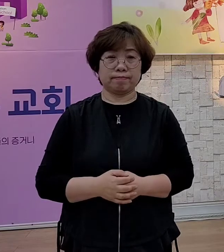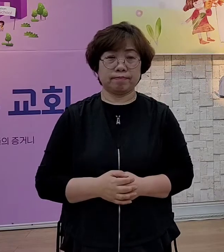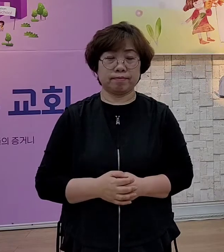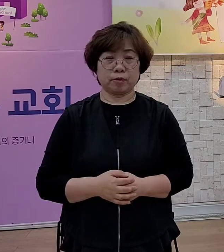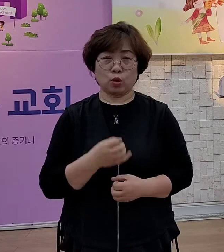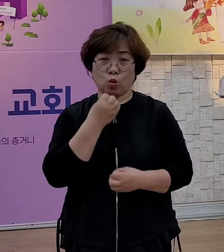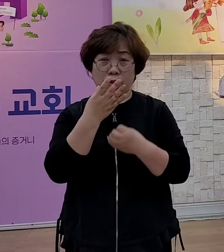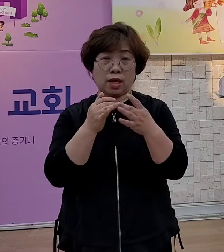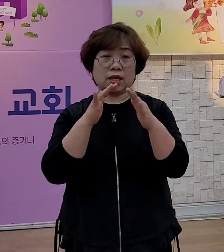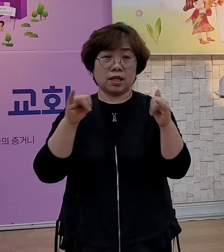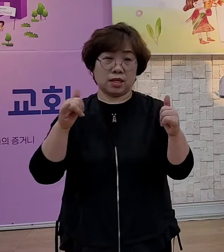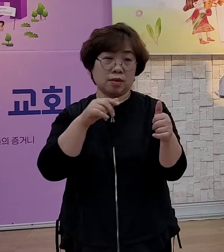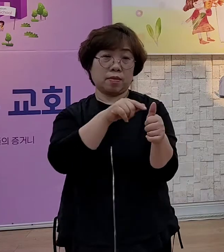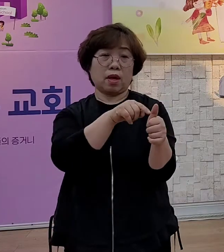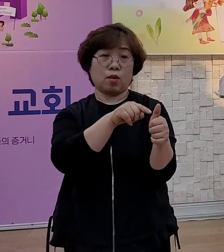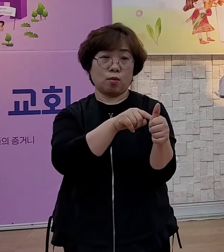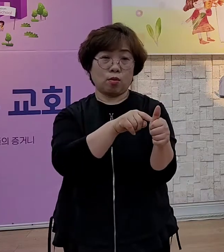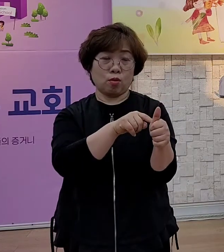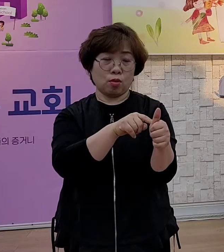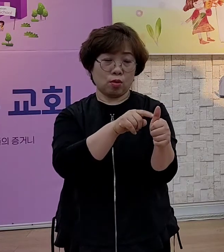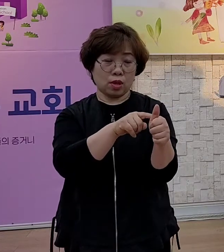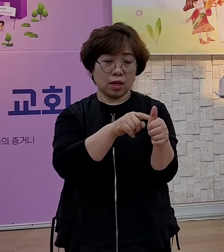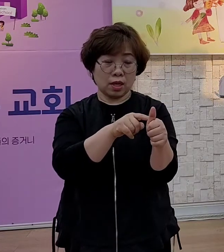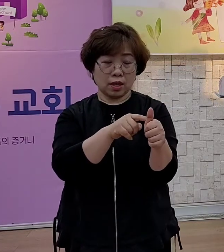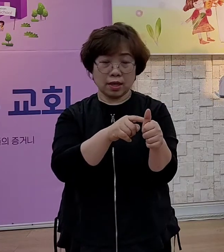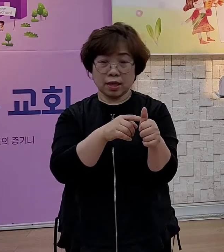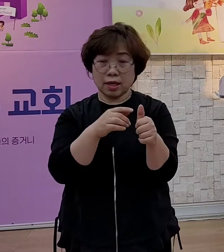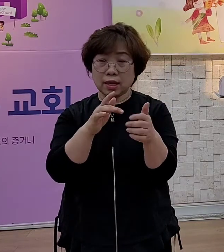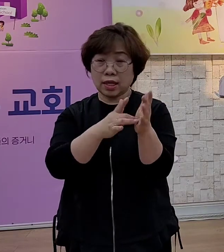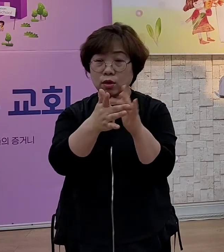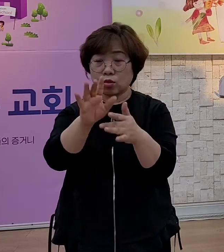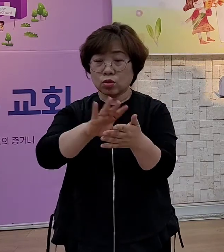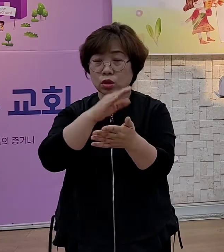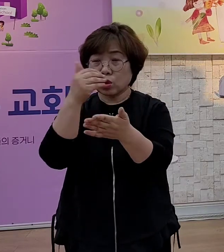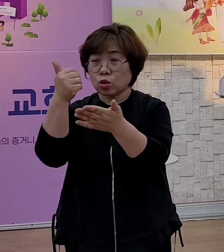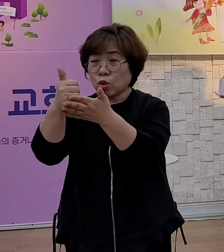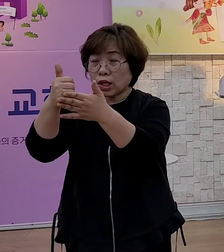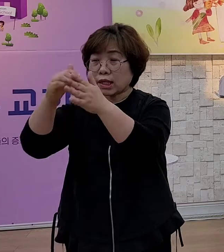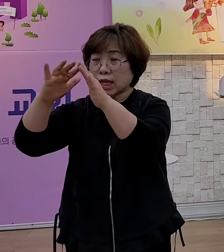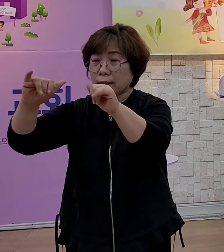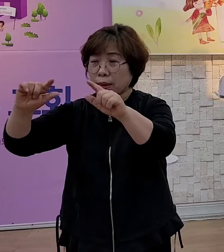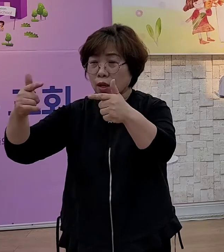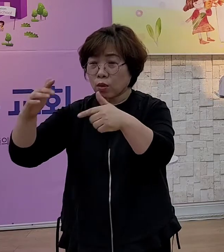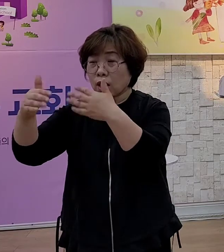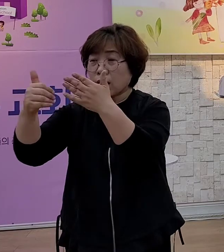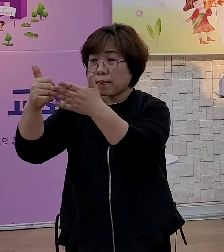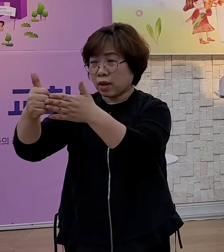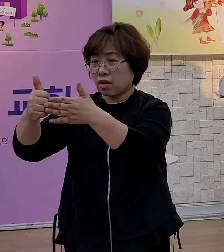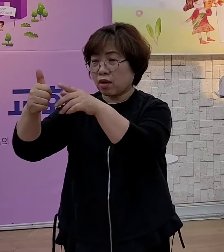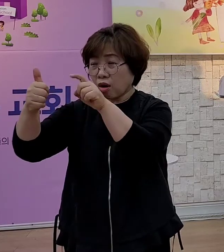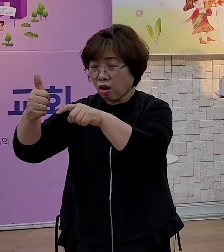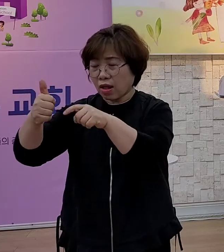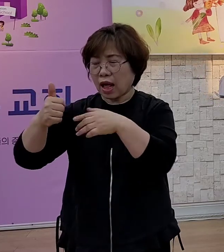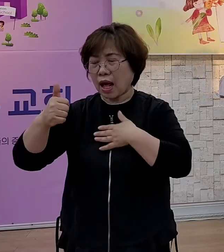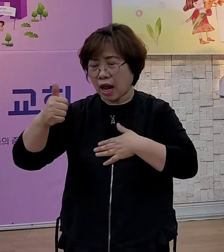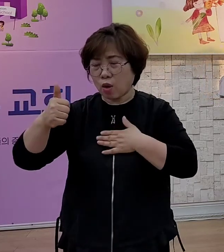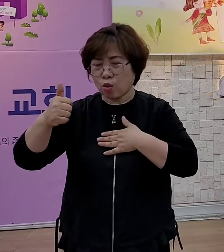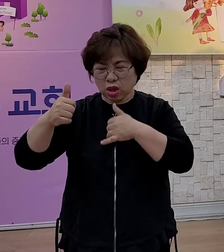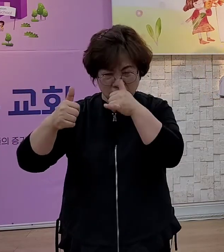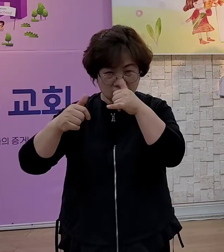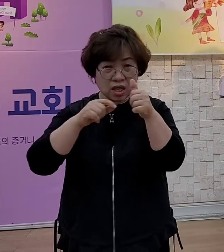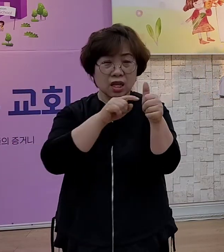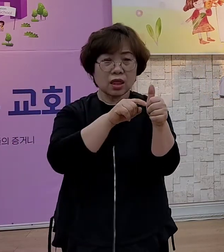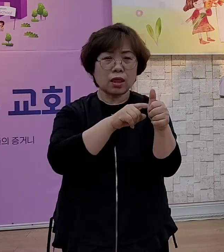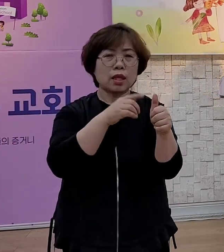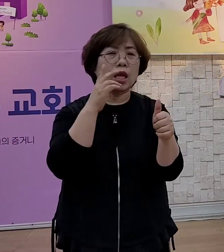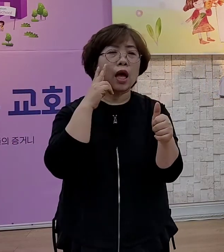진짜 보았어. 그가 인간 예수가 아니라 하나님이신 것을 보았다 말이죠. 그 야고보가 우리의